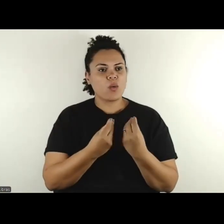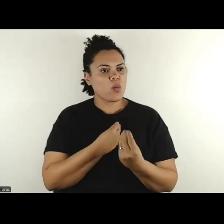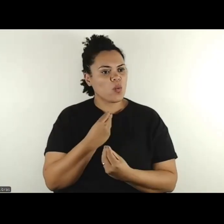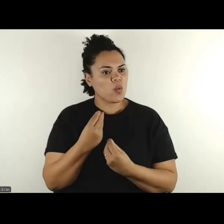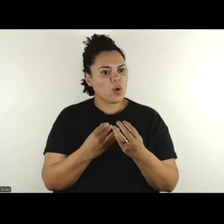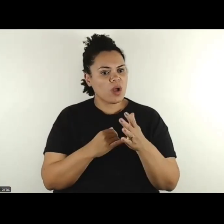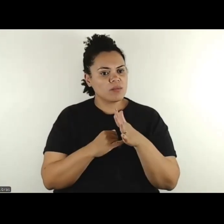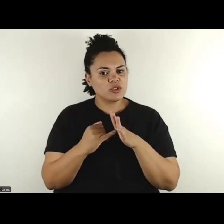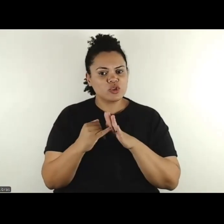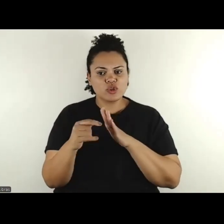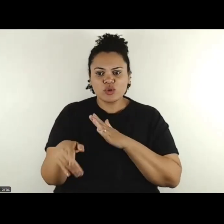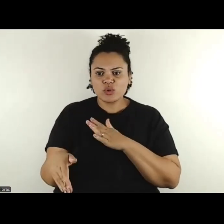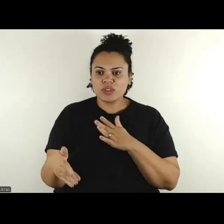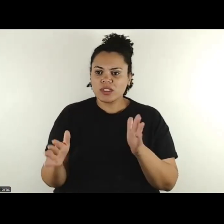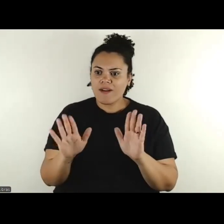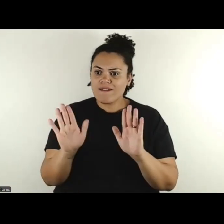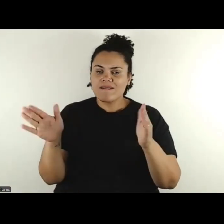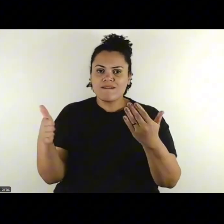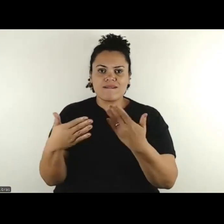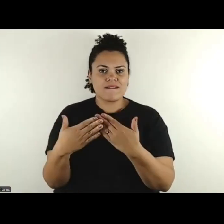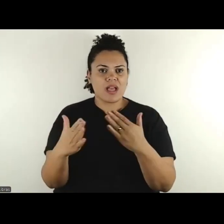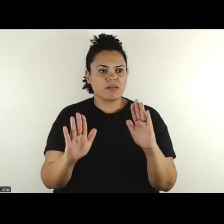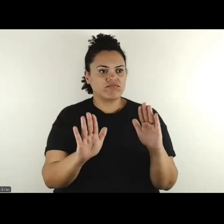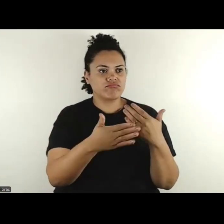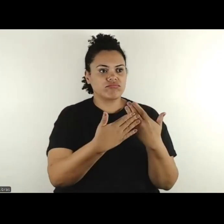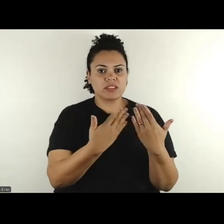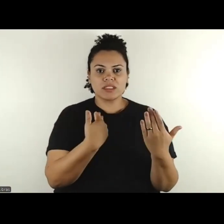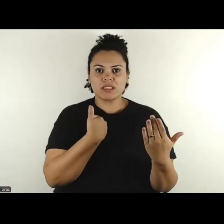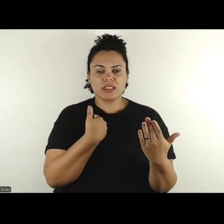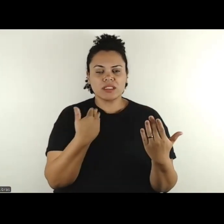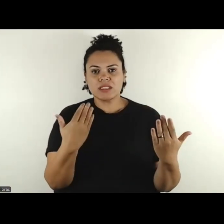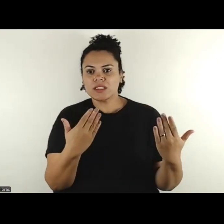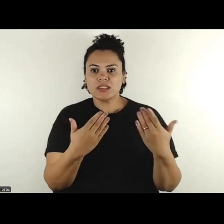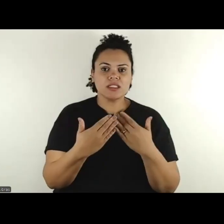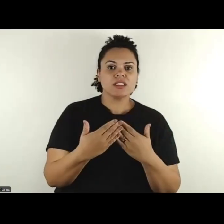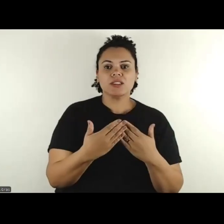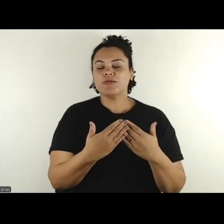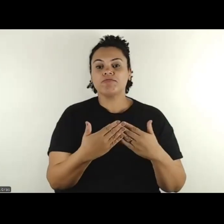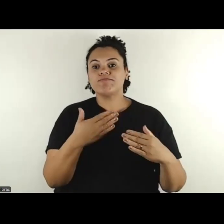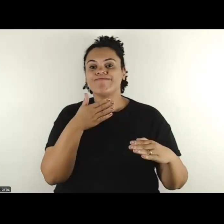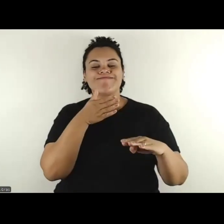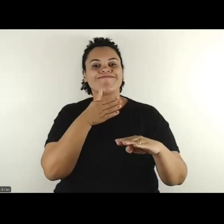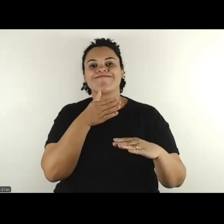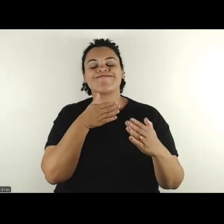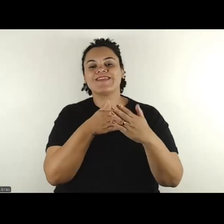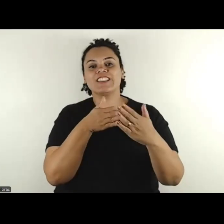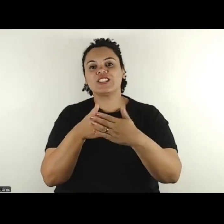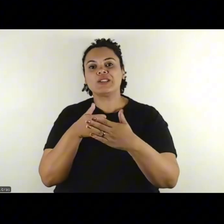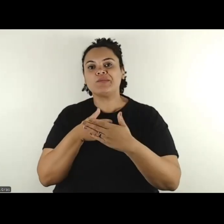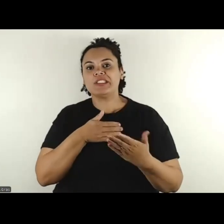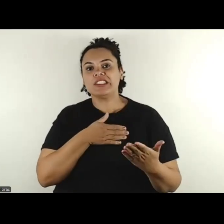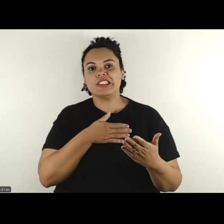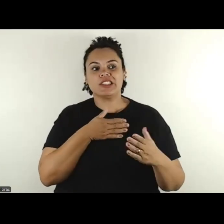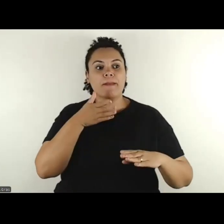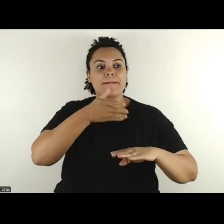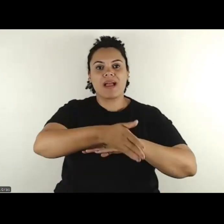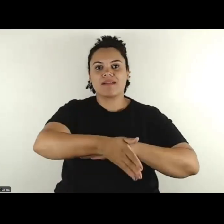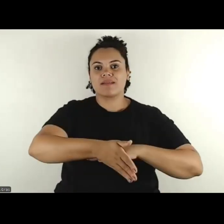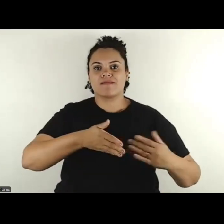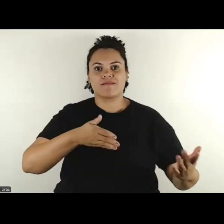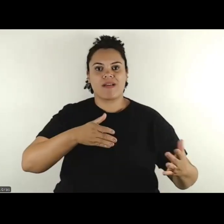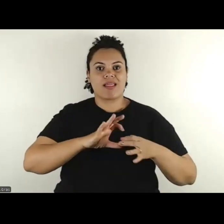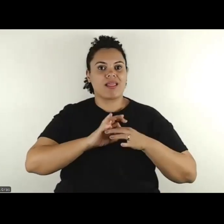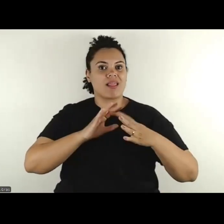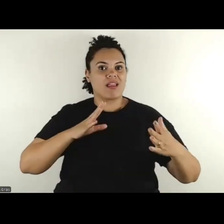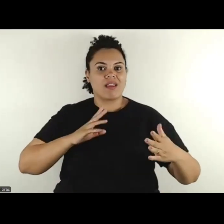instituições fechadas, né, a gente não tem a participação nesses processos, a gente não tem livre acesso, os